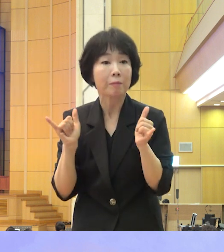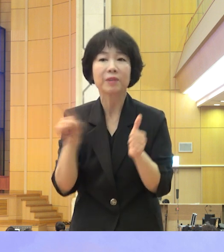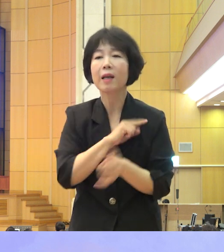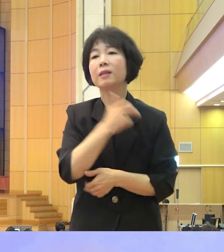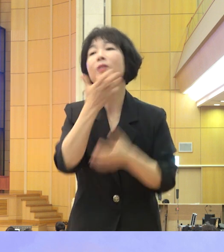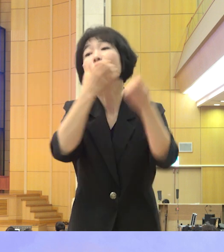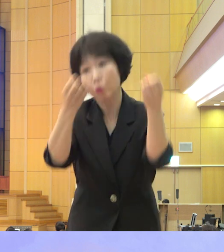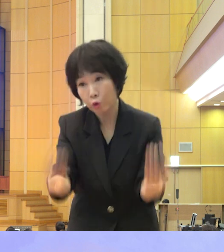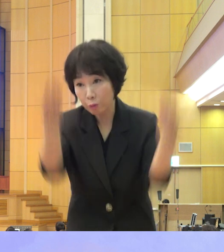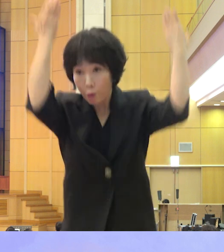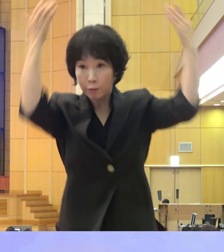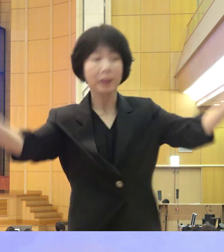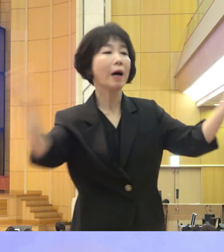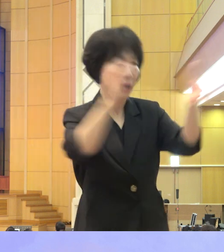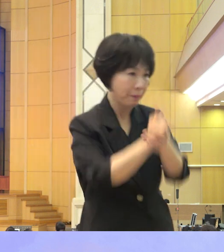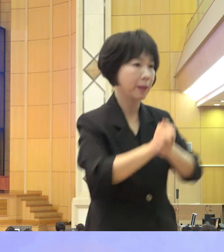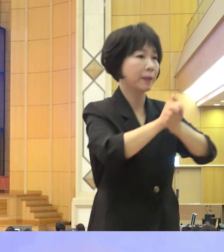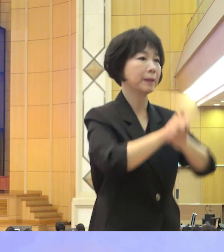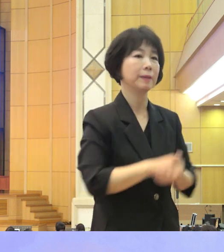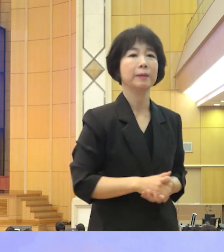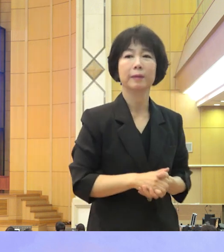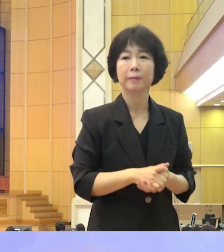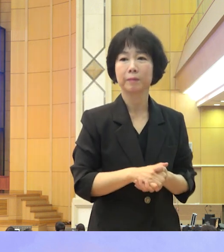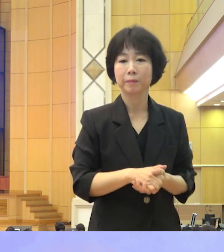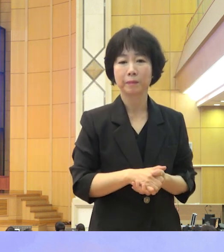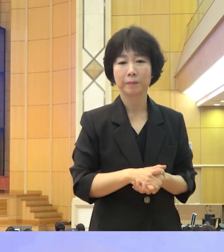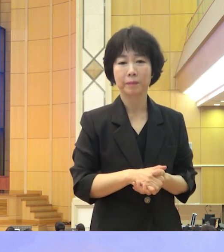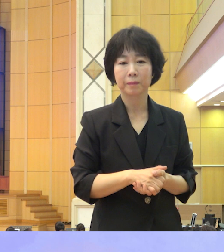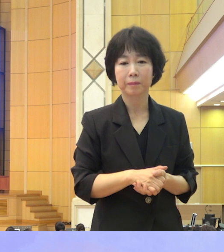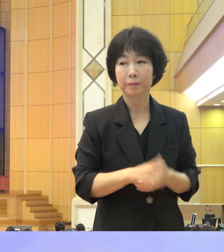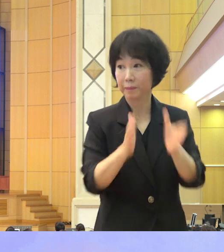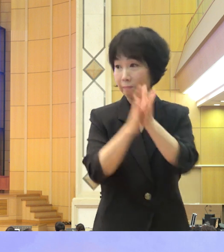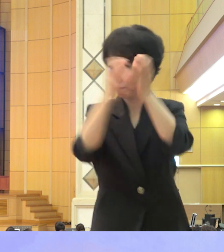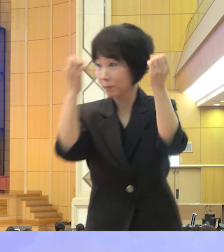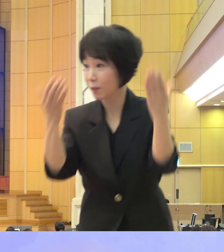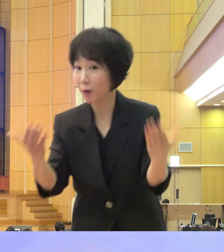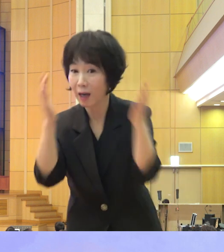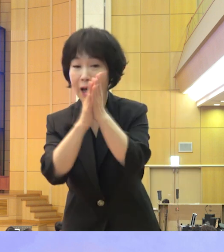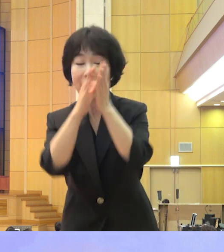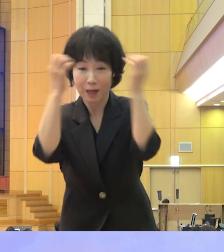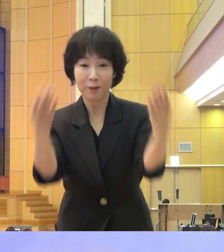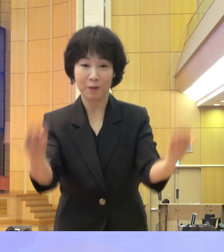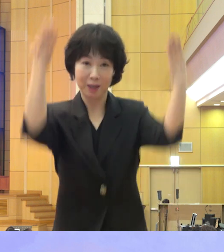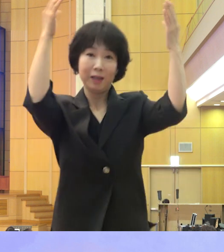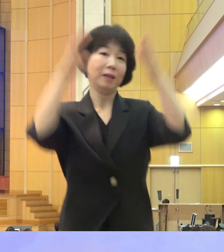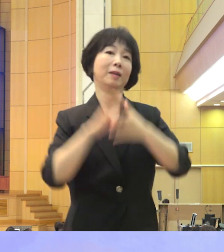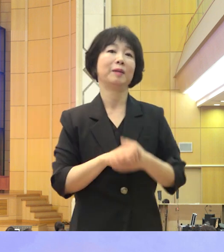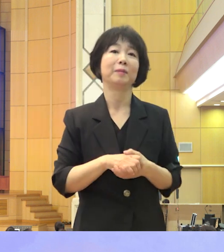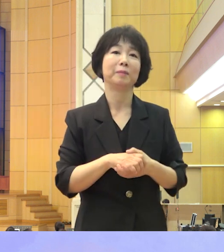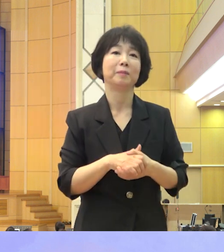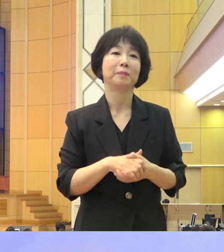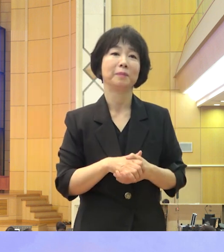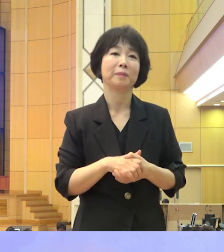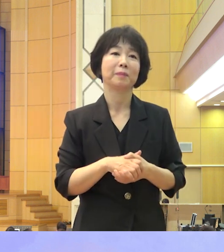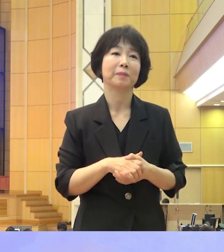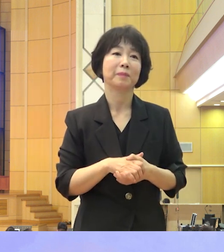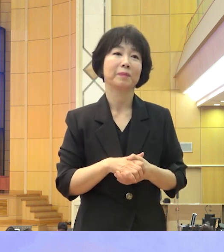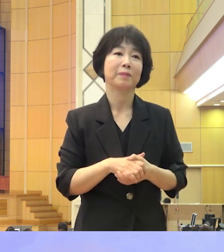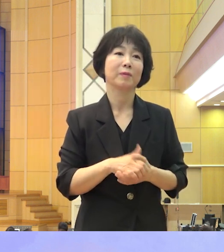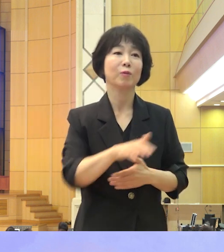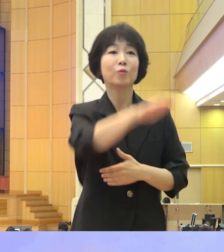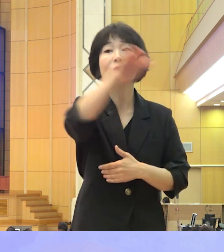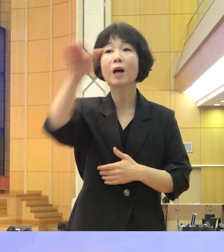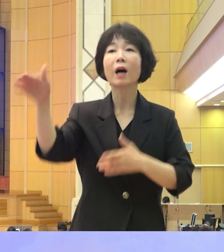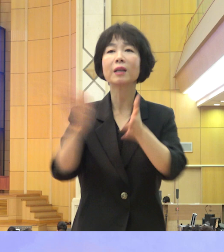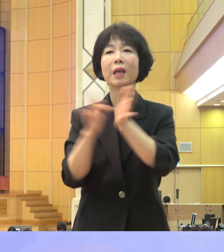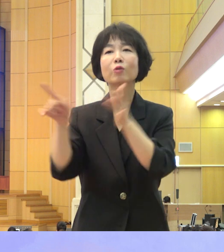것이 여러분 최고의 축복의 순간입니다. 할렐루야, 할렐루야. 예수 믿고